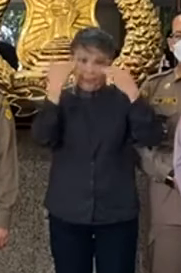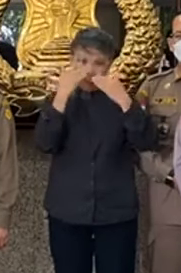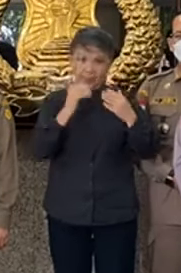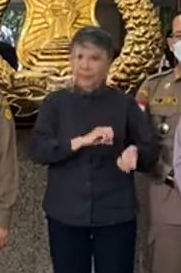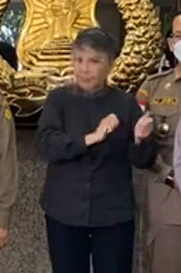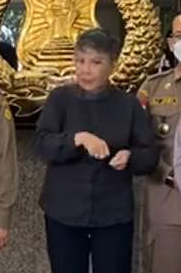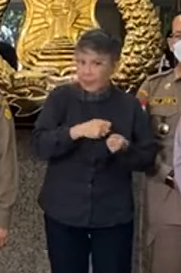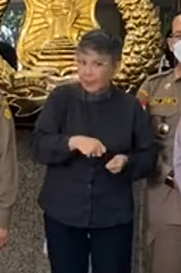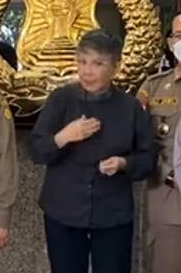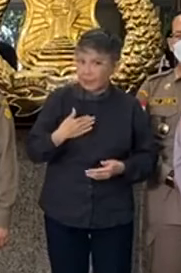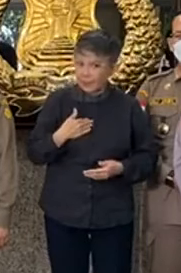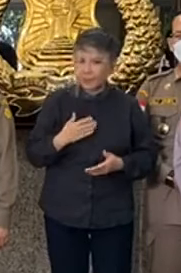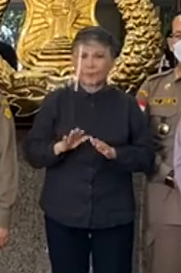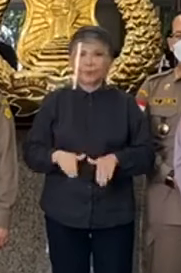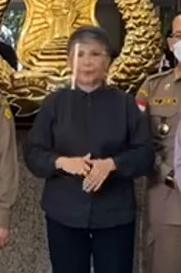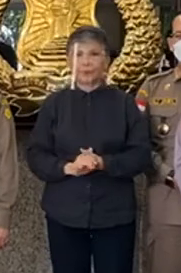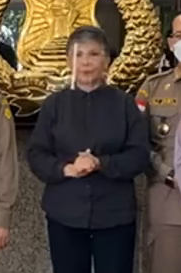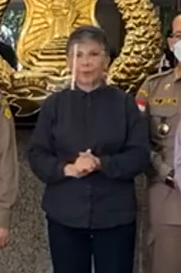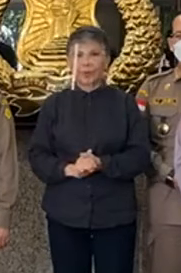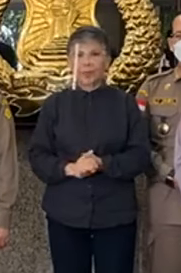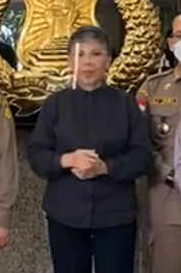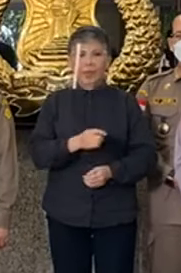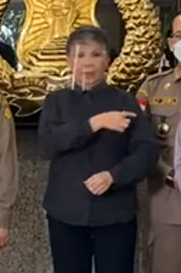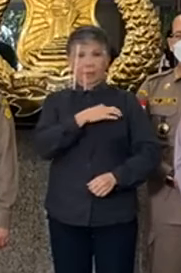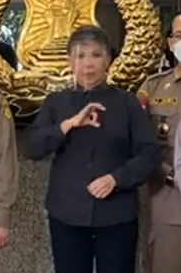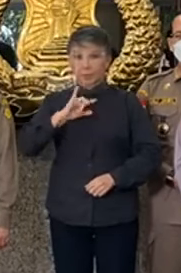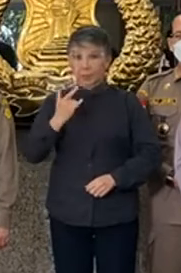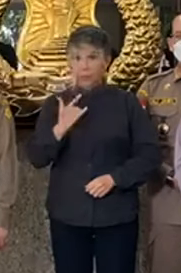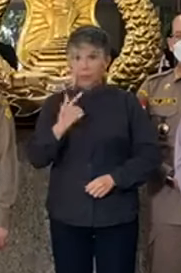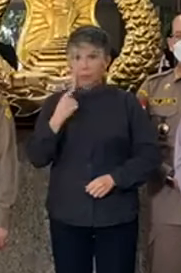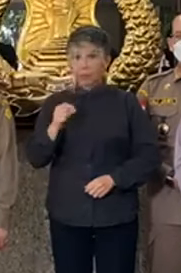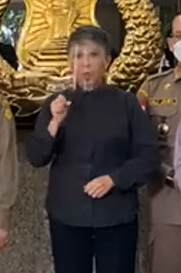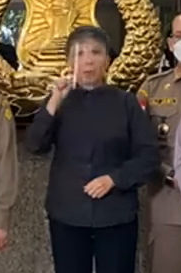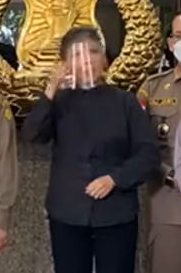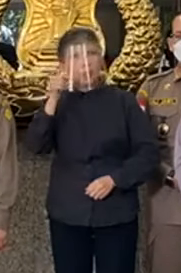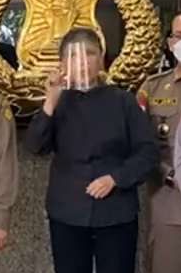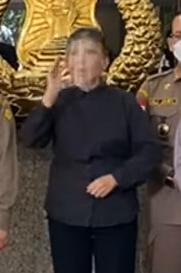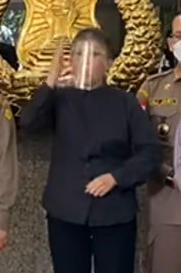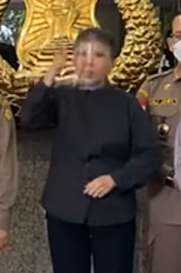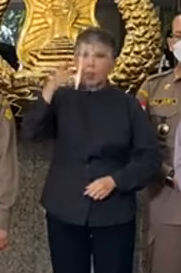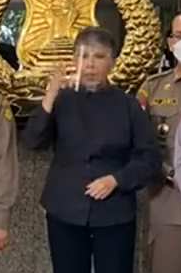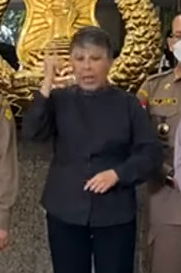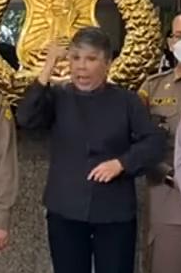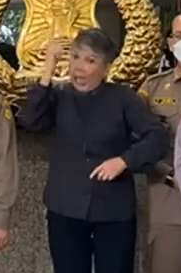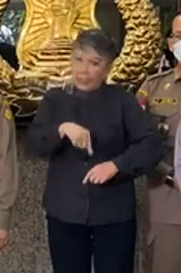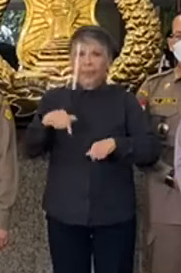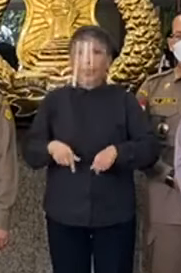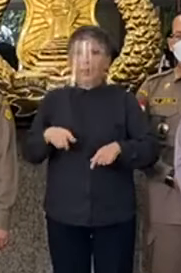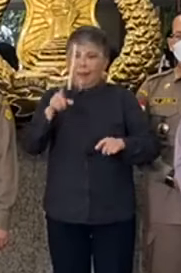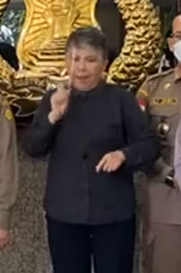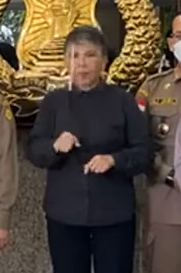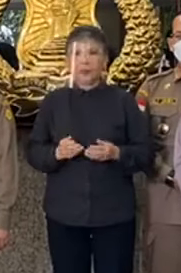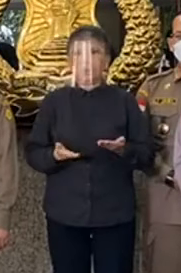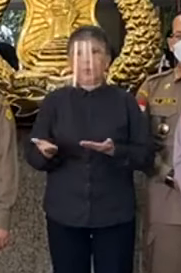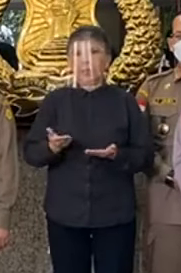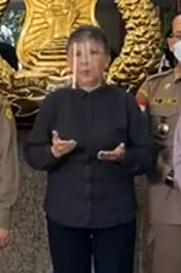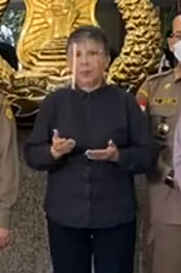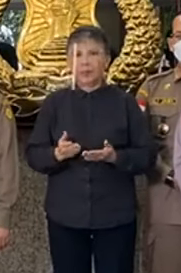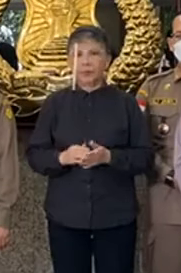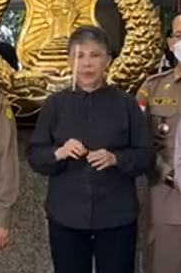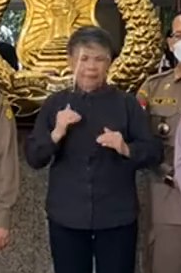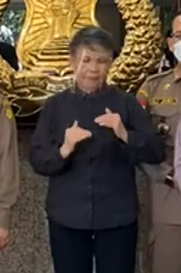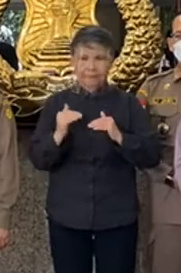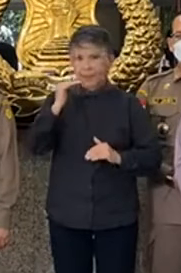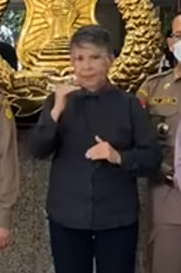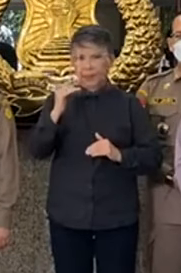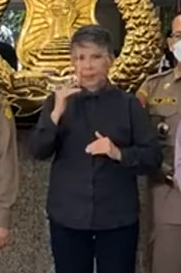semua tentu Bapak Presiden minta bukan besok, bukan lusa, hari ini juga semuanya harus dilakukan lebih